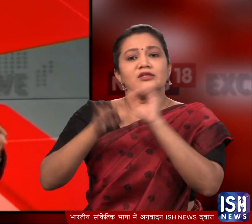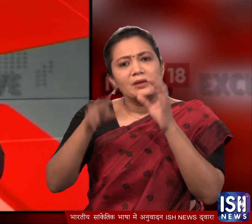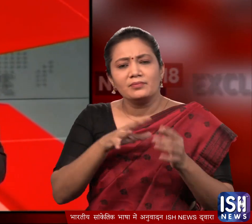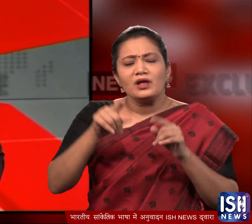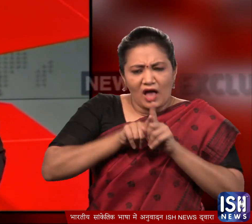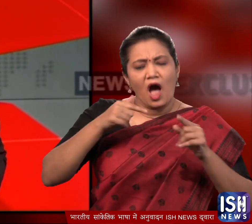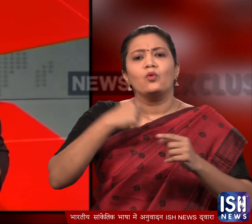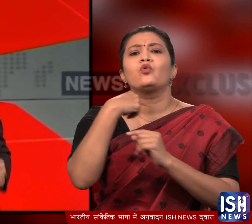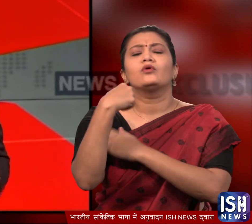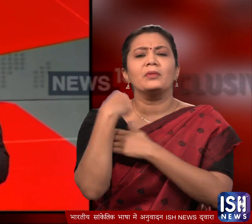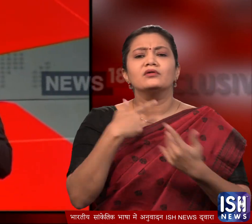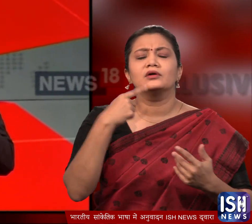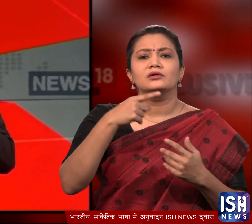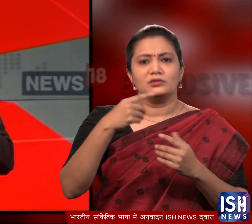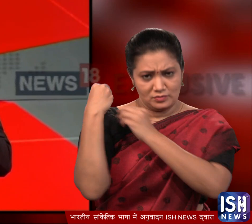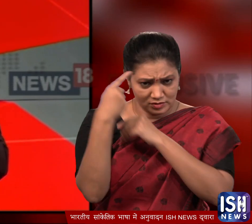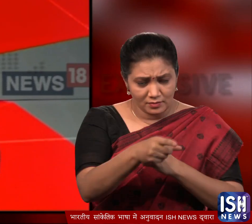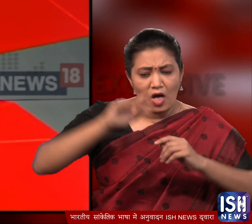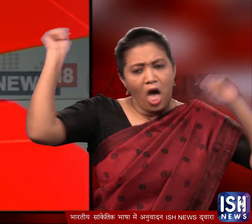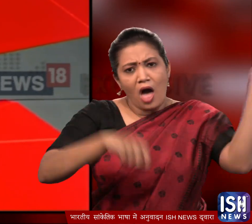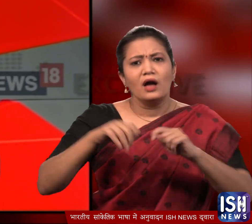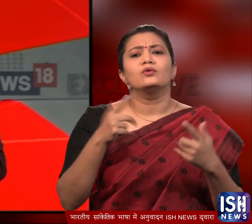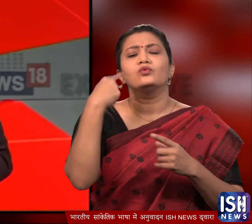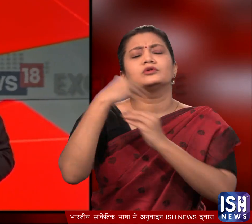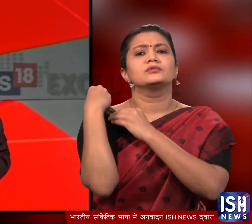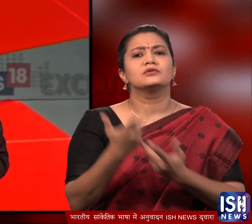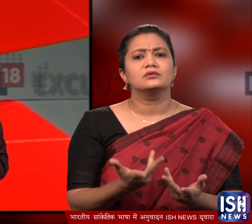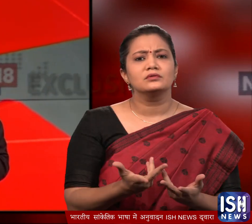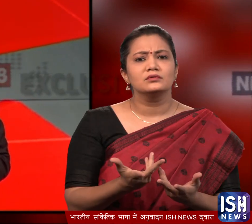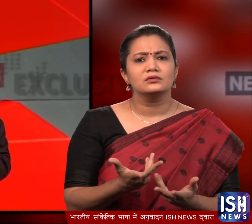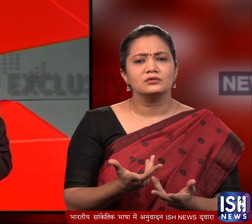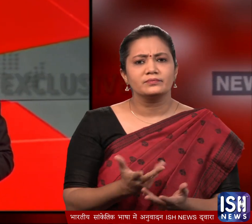अधिकार किसने दिया कि बच्चों को पकड़ो और उनको जानवरों की तरह पीटने शुरू कर दो?